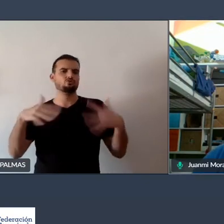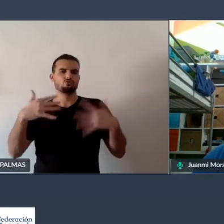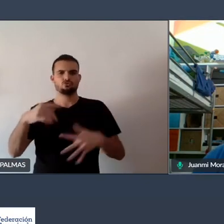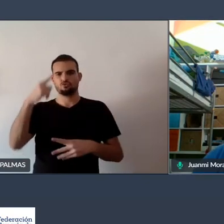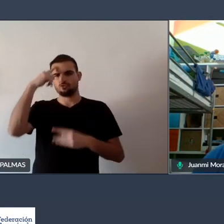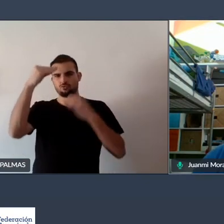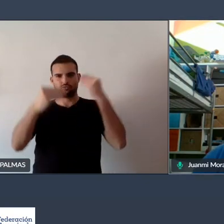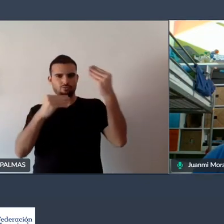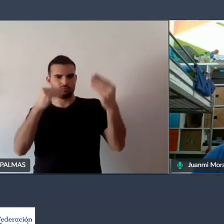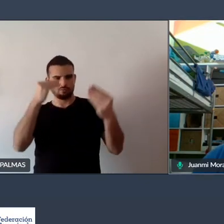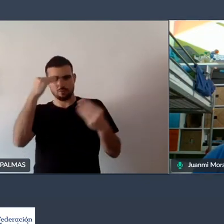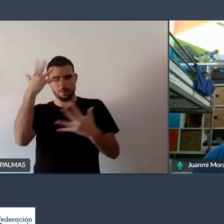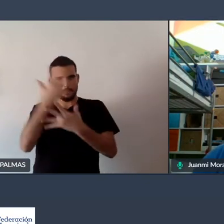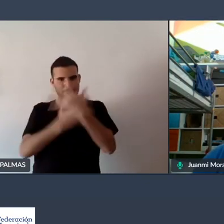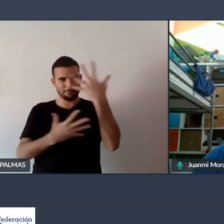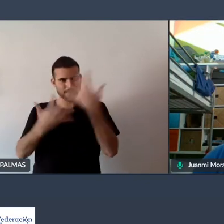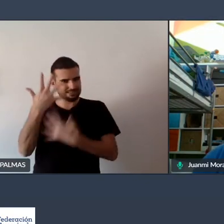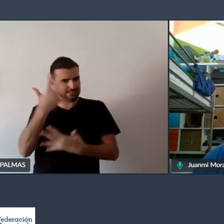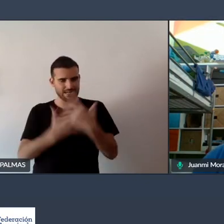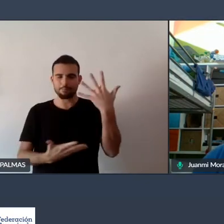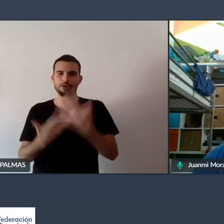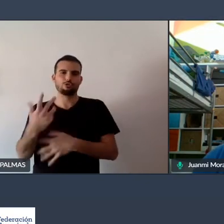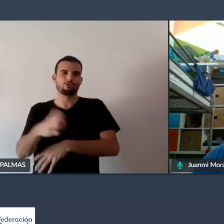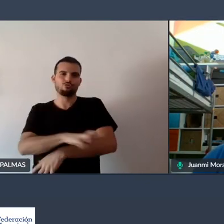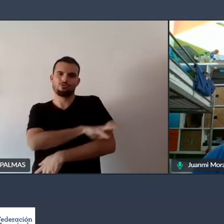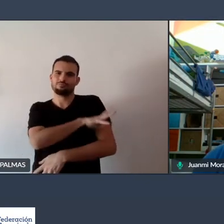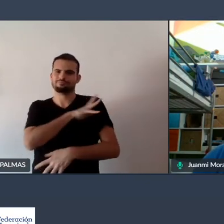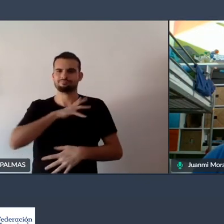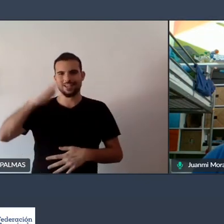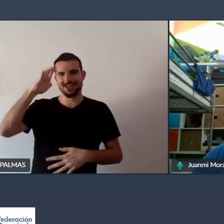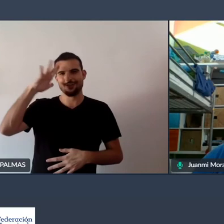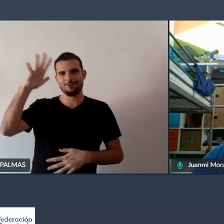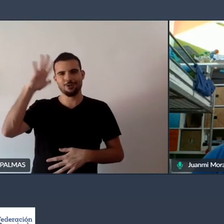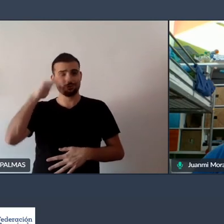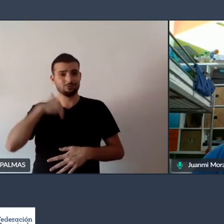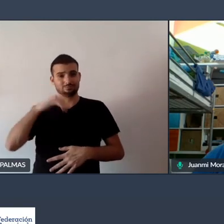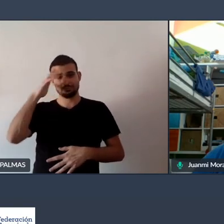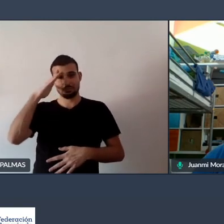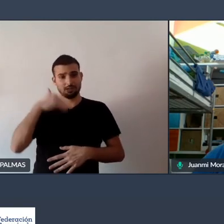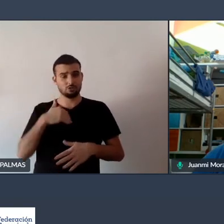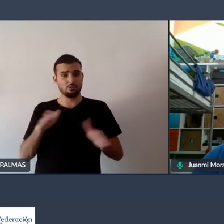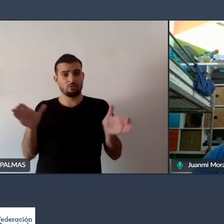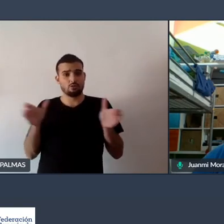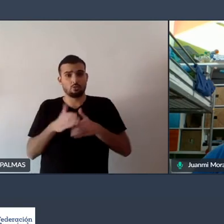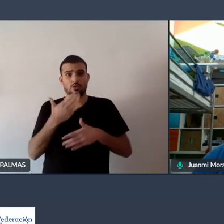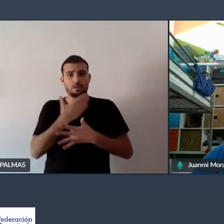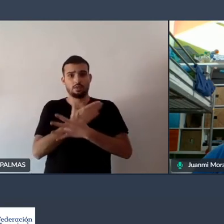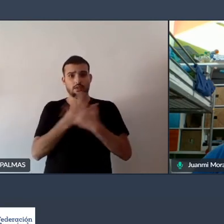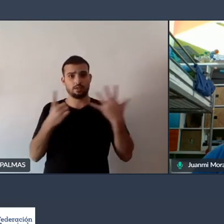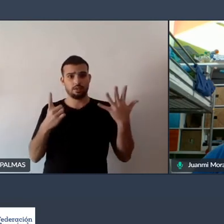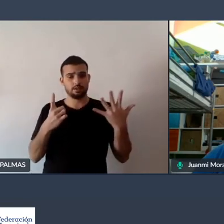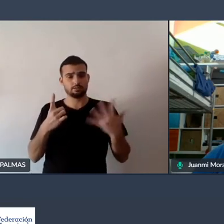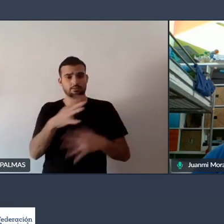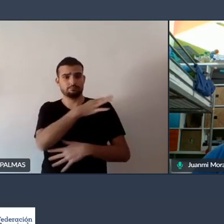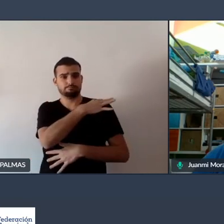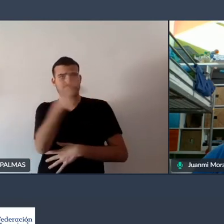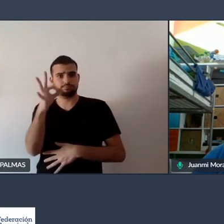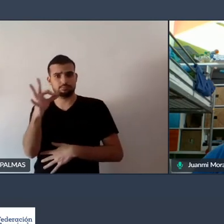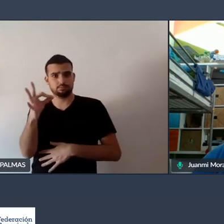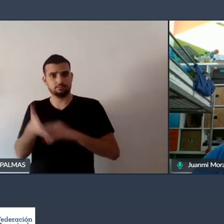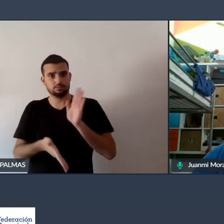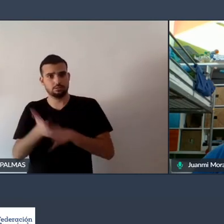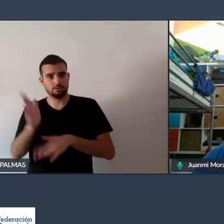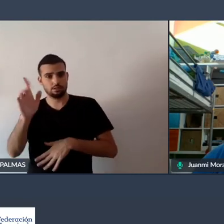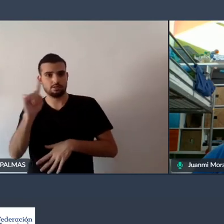Bueno, sobre todo ilusión, ¿no? Jugar en el colegio leonés y que de repente te fiches Juventud Badalona era como, pues no sé, no sabría equiparártelo a lo que sería ahora